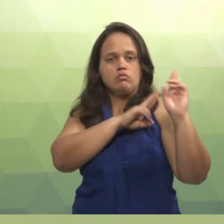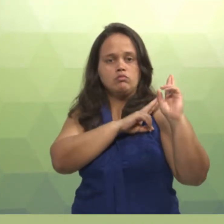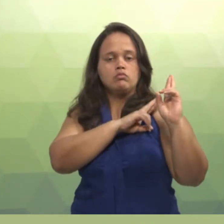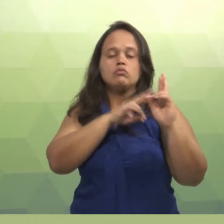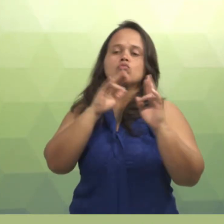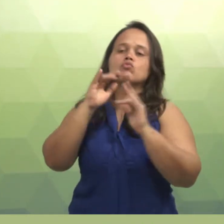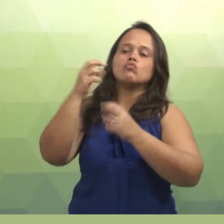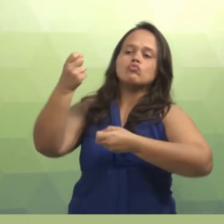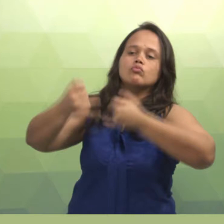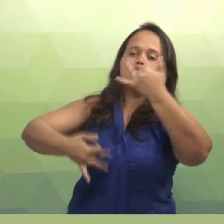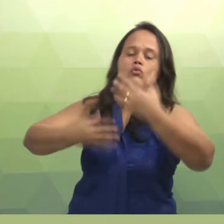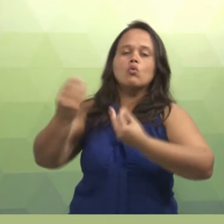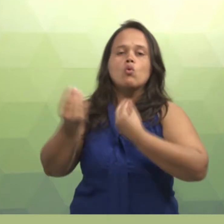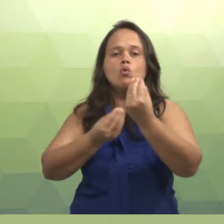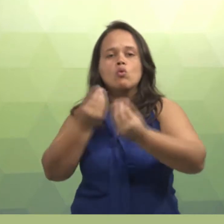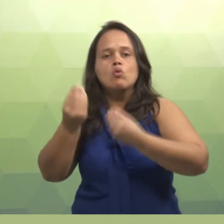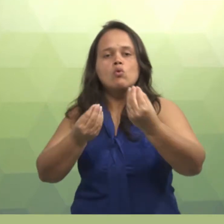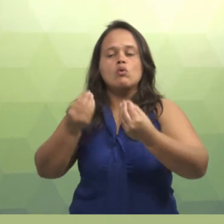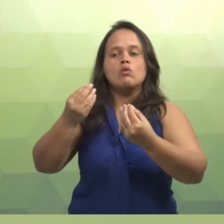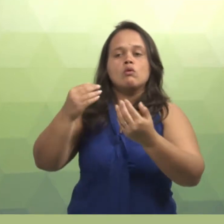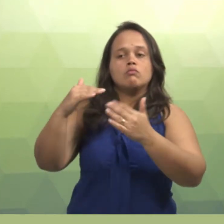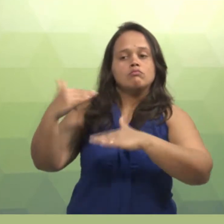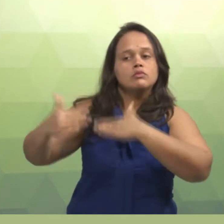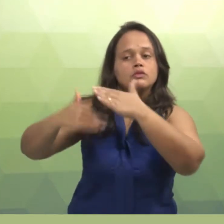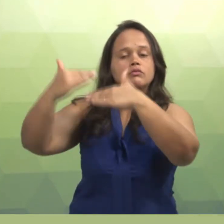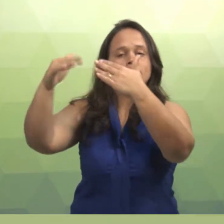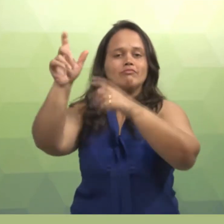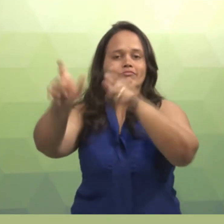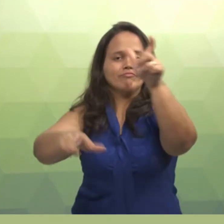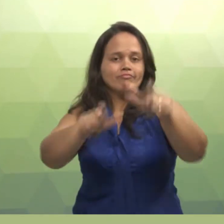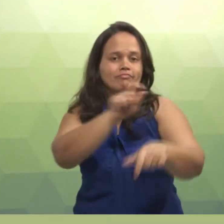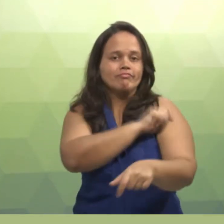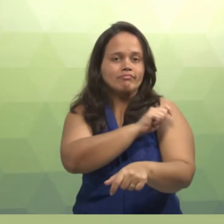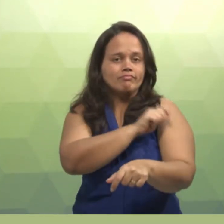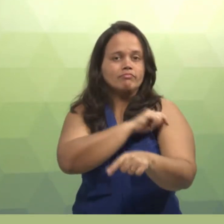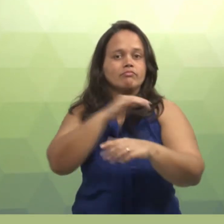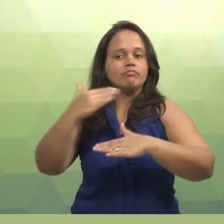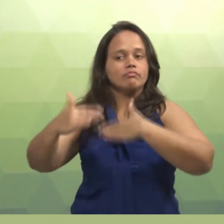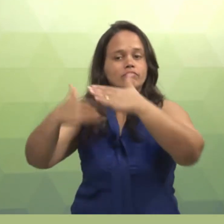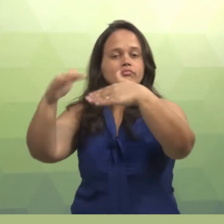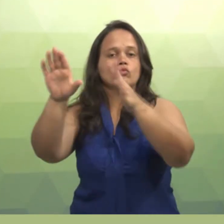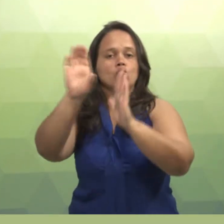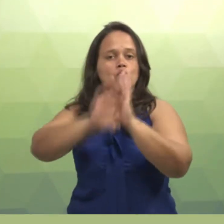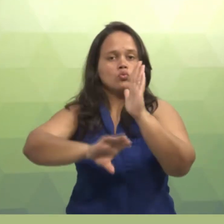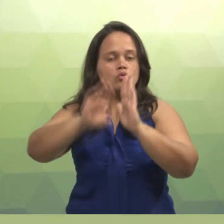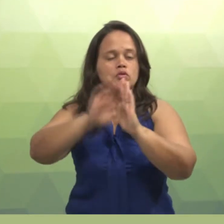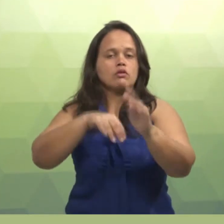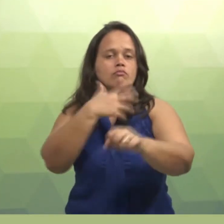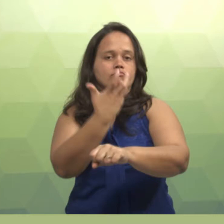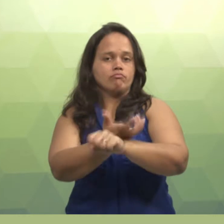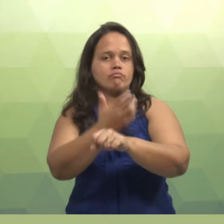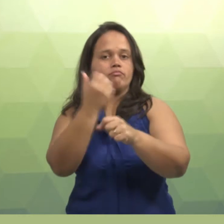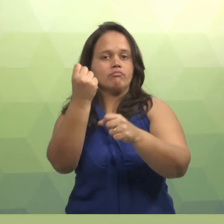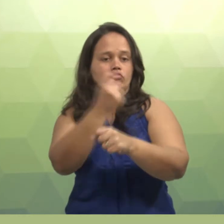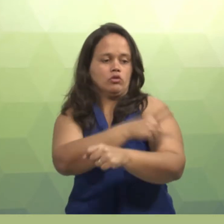resultados práticos do desempenho dos alunos e desenvolvimento curricular das disciplinas da série.